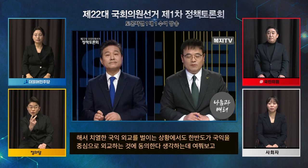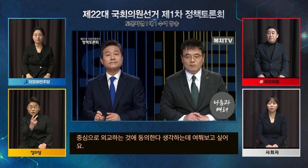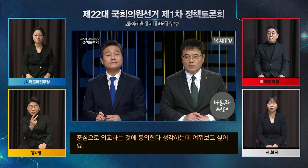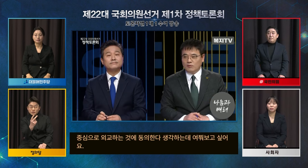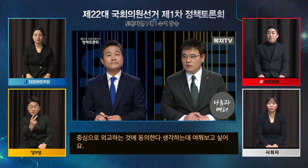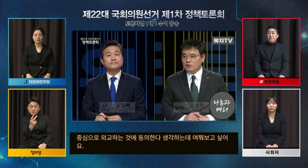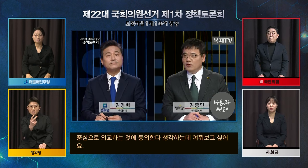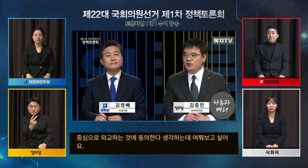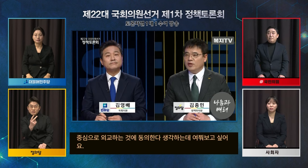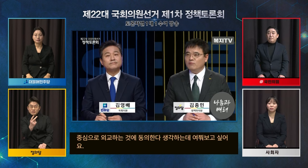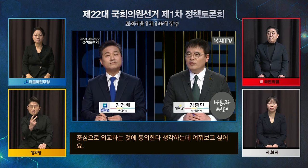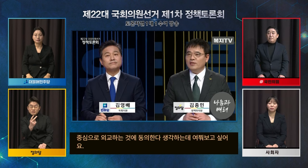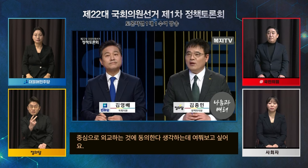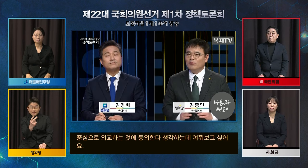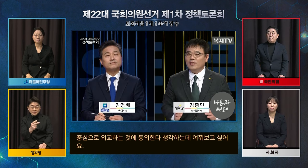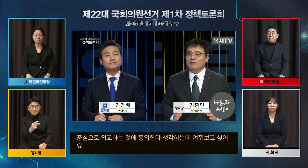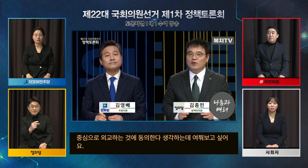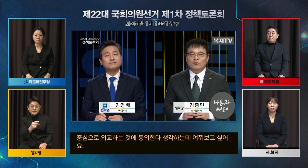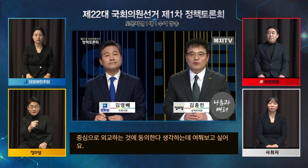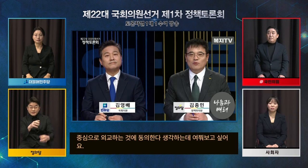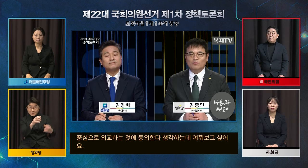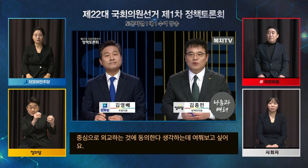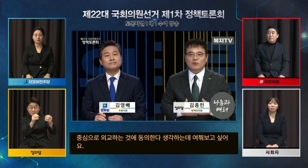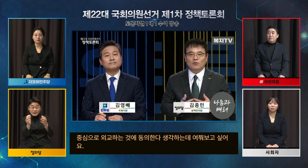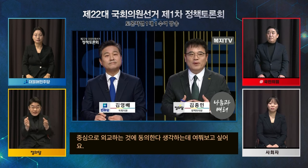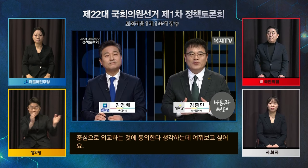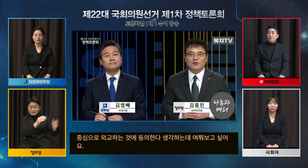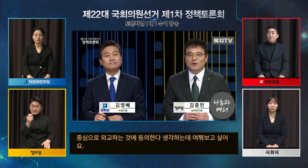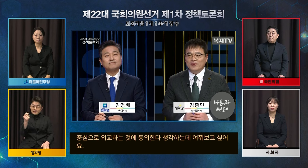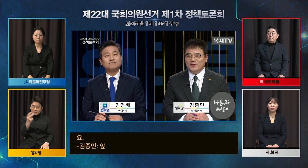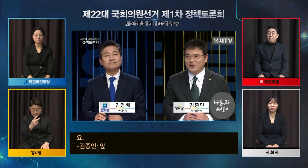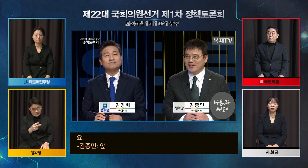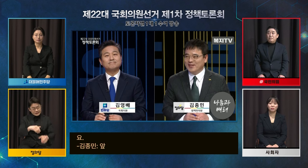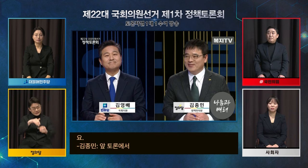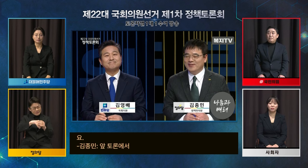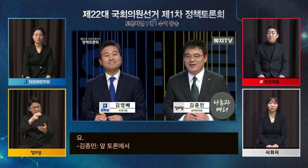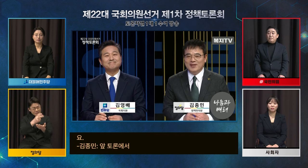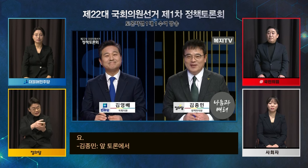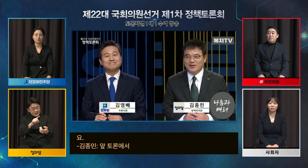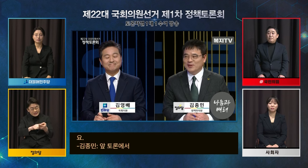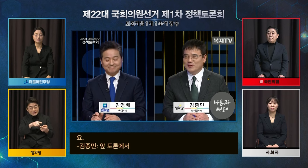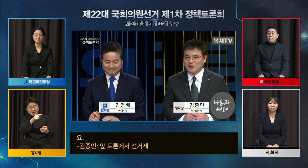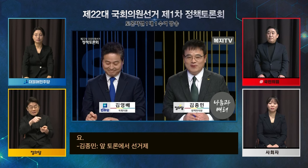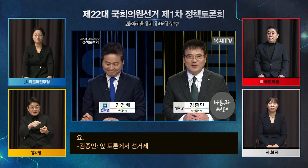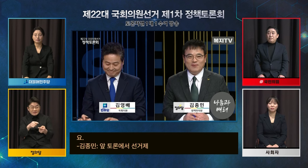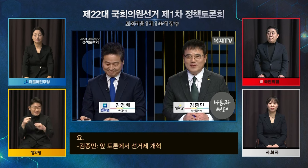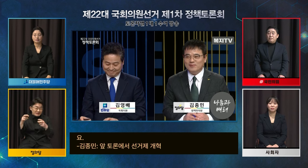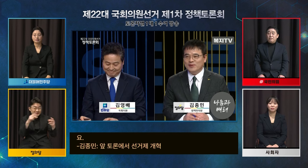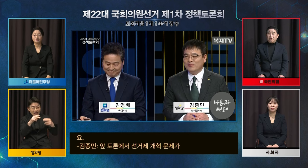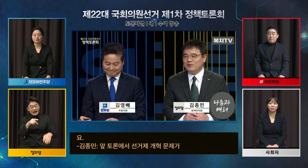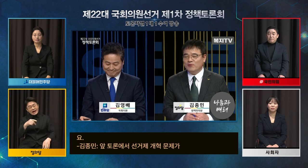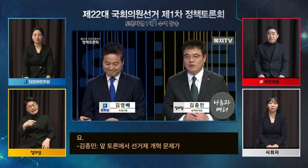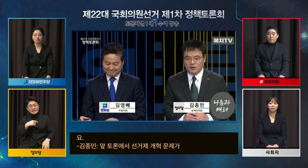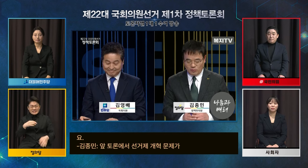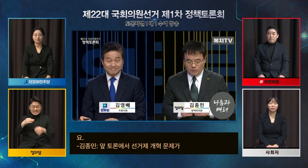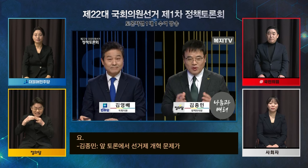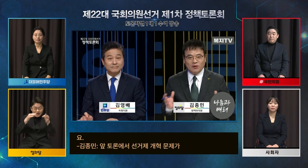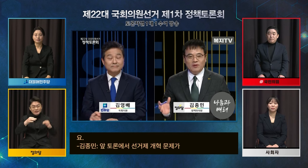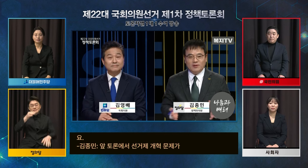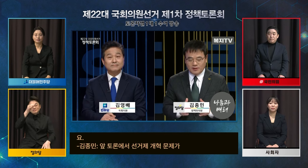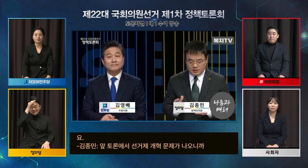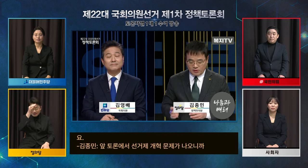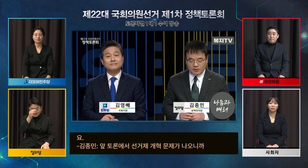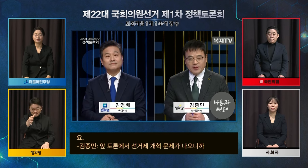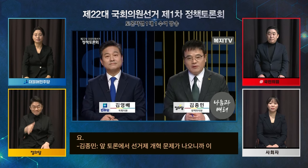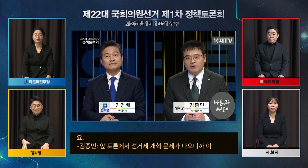선거제 개혁 문제가 나오니까 아무래도 좀 톤이 높아지고 그런 거에 대해서 죄송하다고 말씀을 드리고 싶고 조금